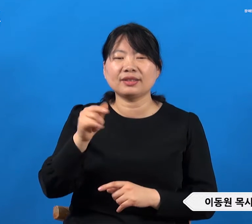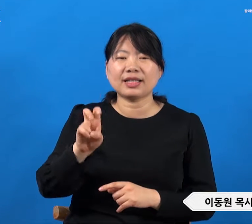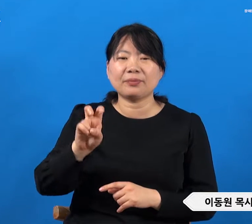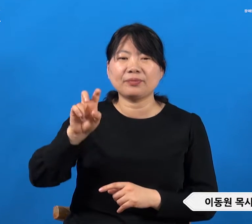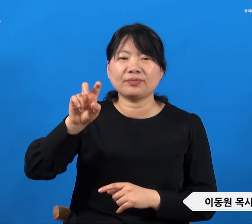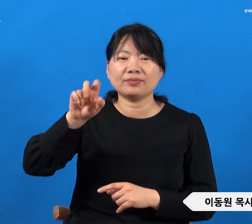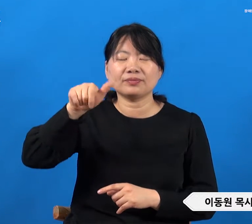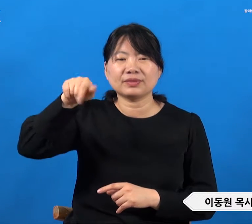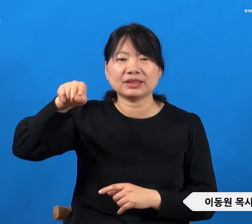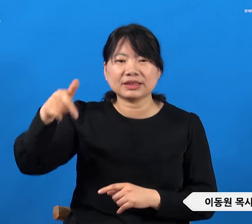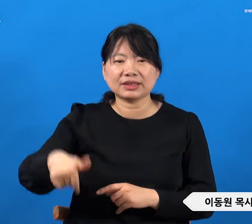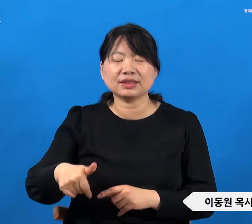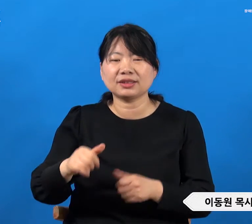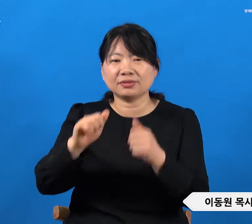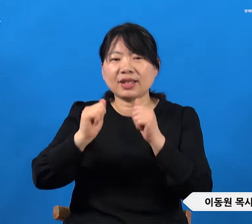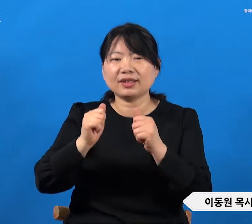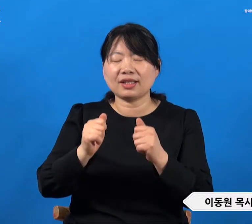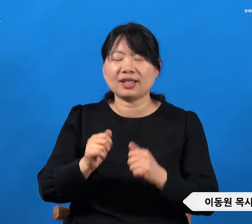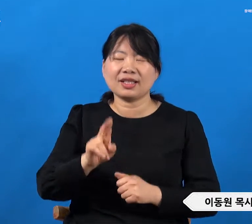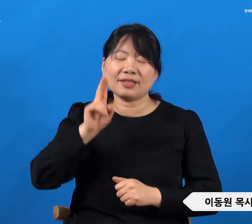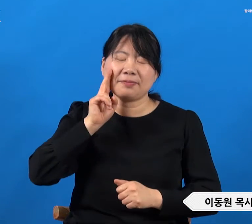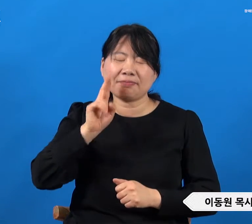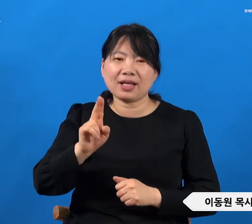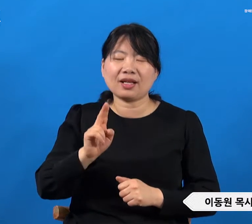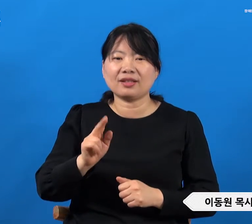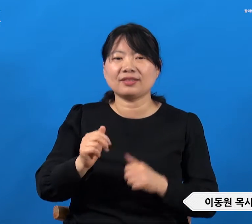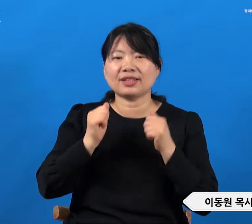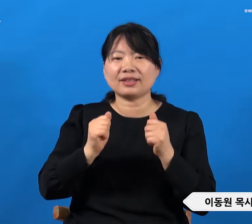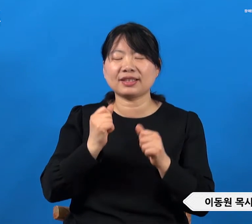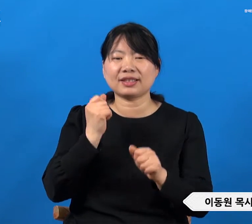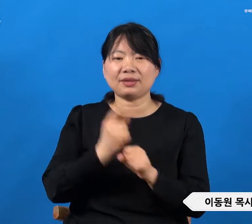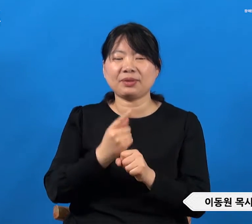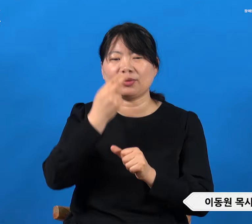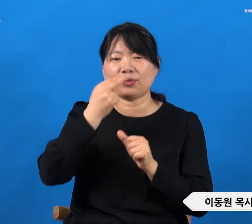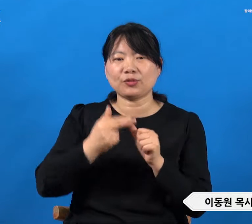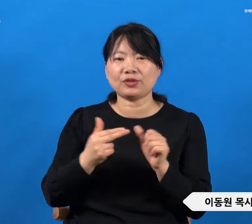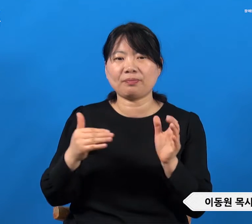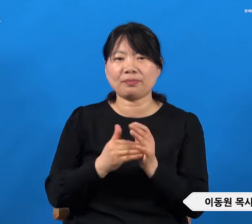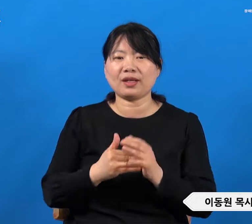마라톤, 이 4가지 극한 마라톤에 이미 도전했어요.